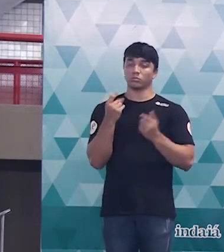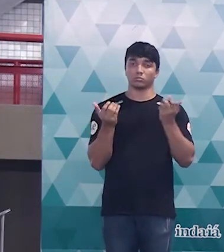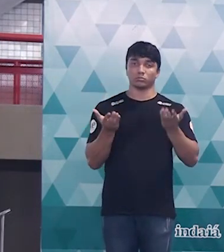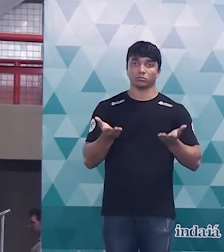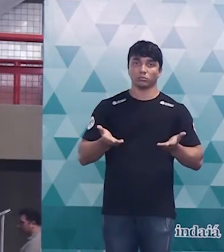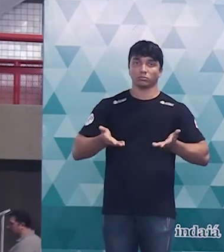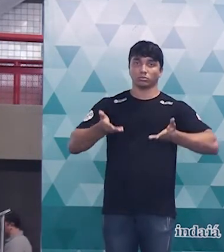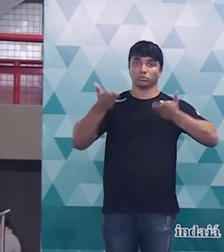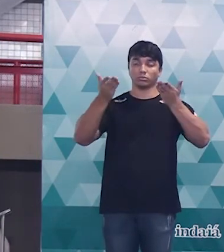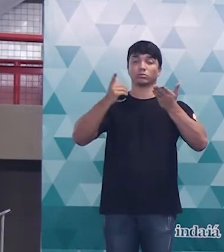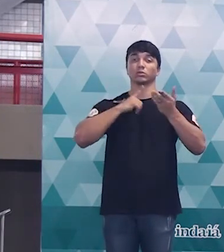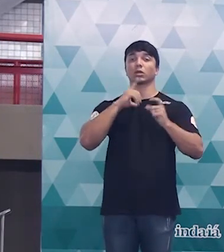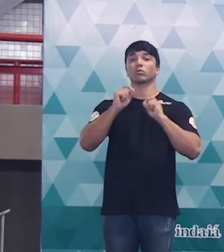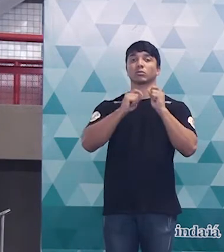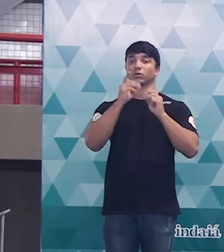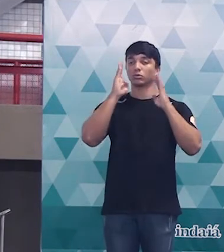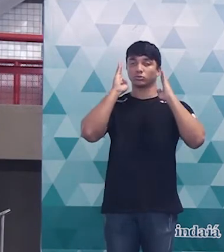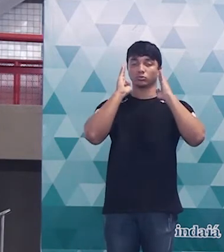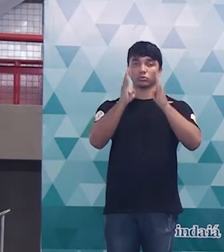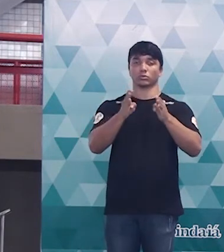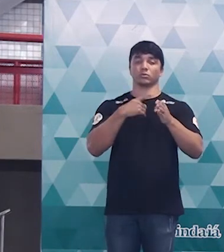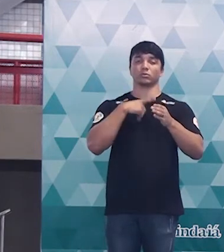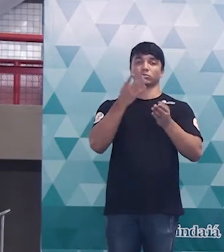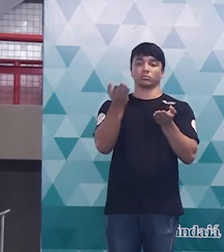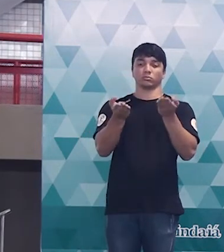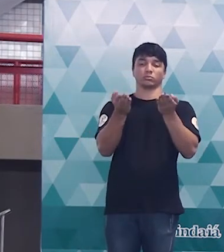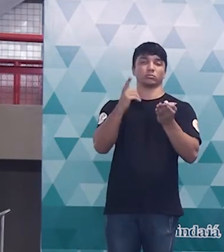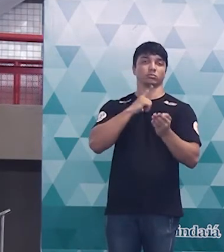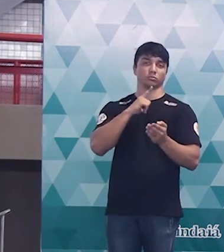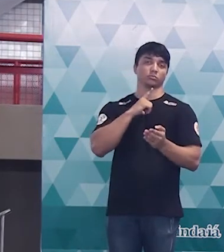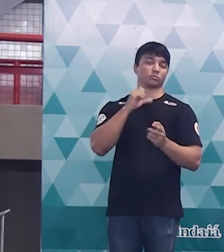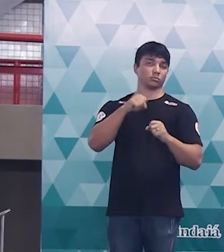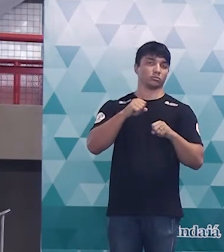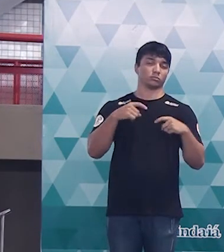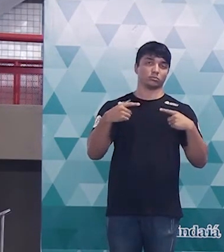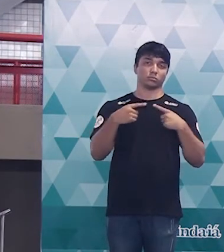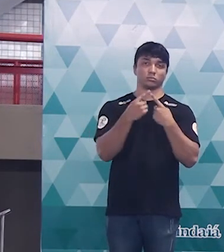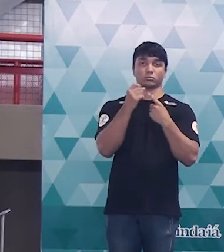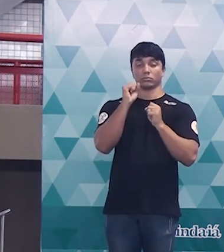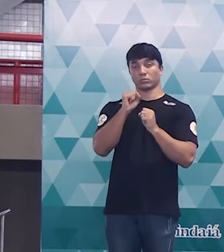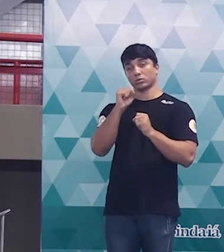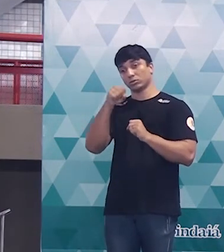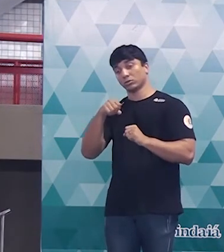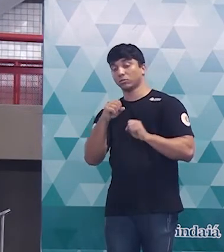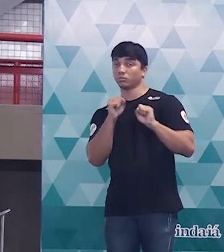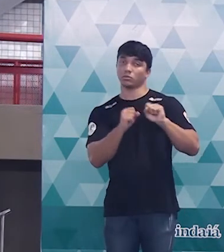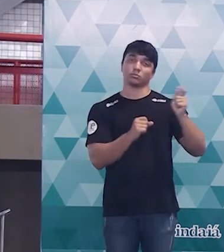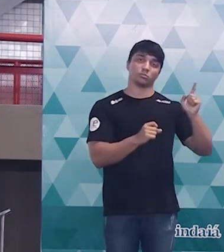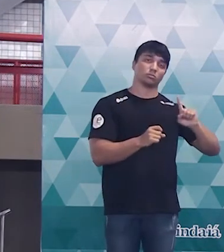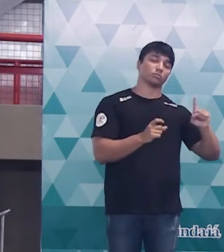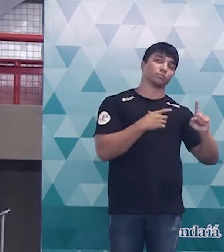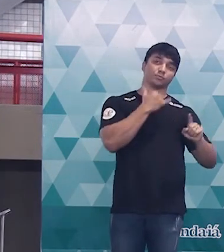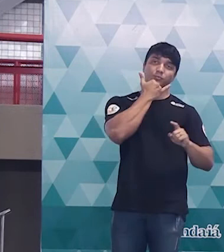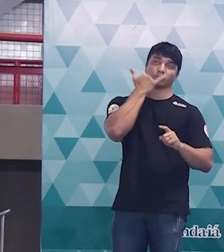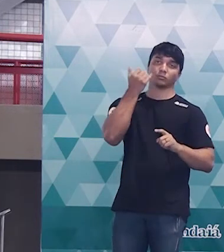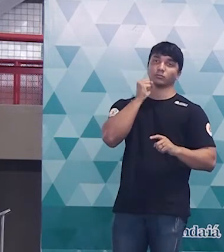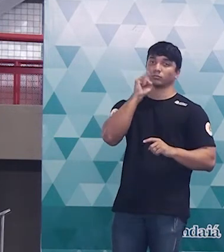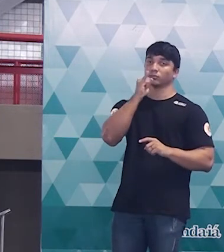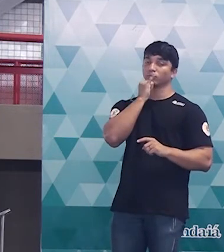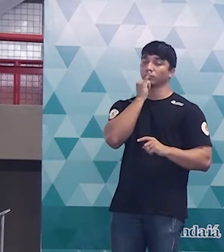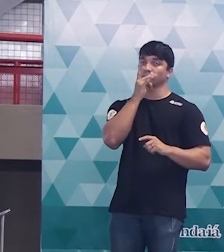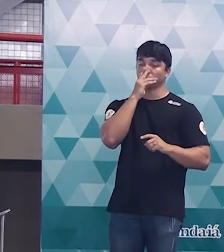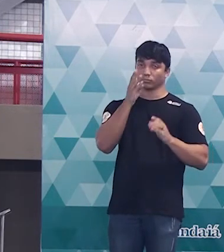aumentam, são diretamente proporcionais? Pode ser que sim, pode ser que não. Se